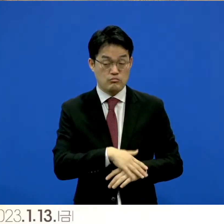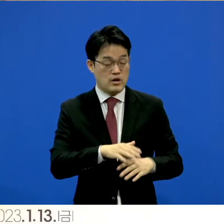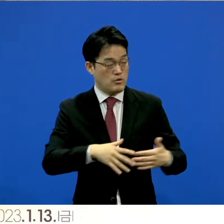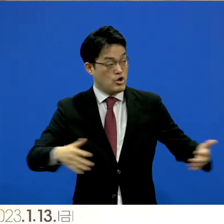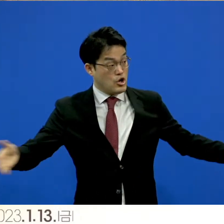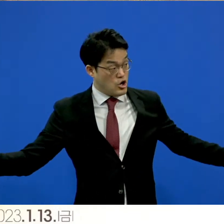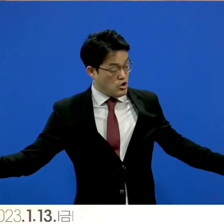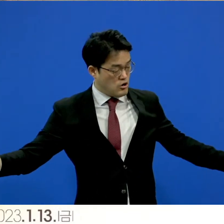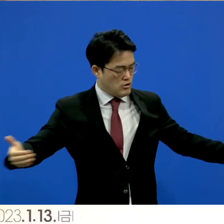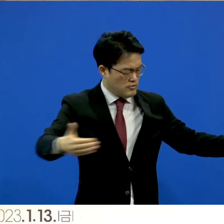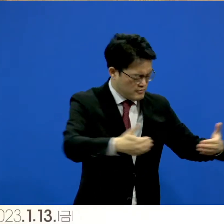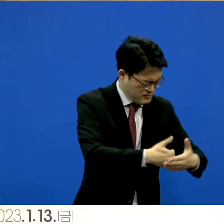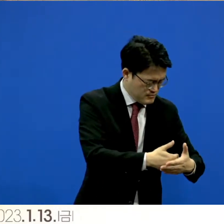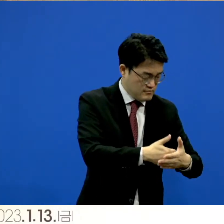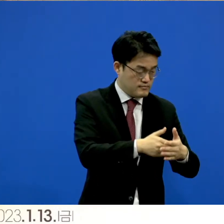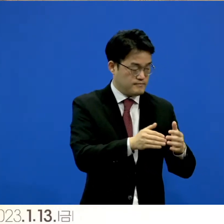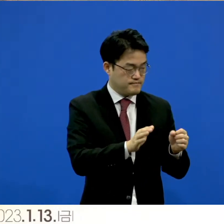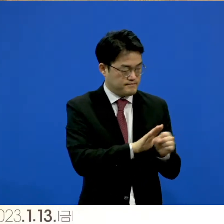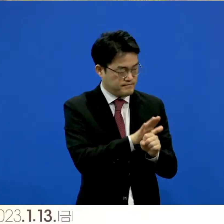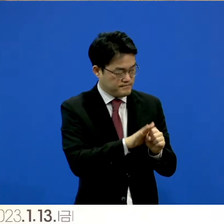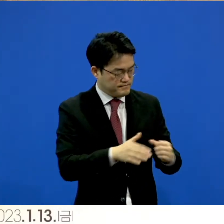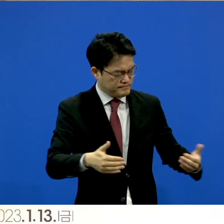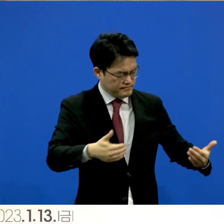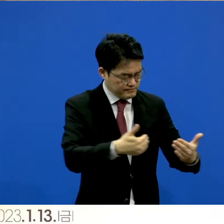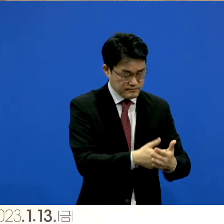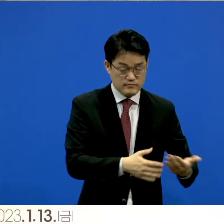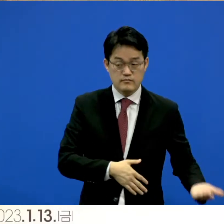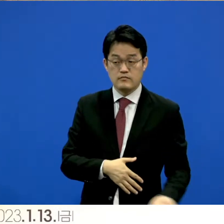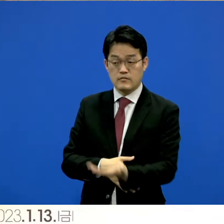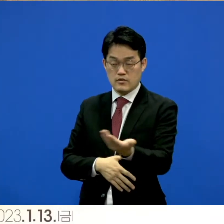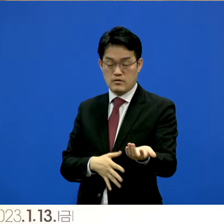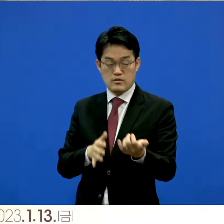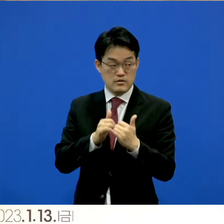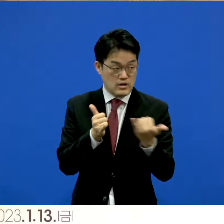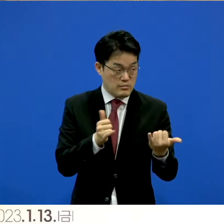않습니다. 사랑하는 성도 여러분, 사람을 가려서 만나지 마십시오.